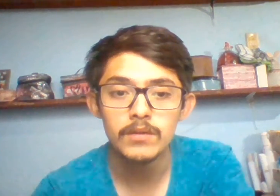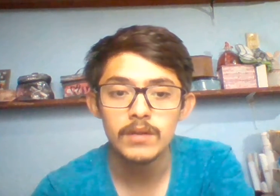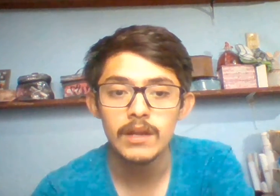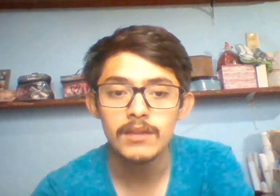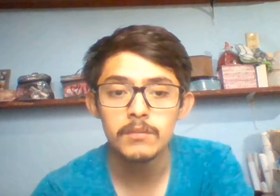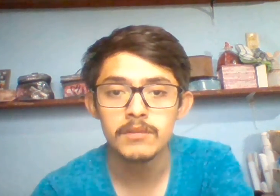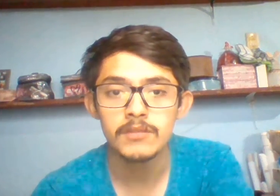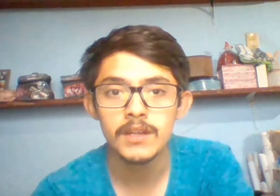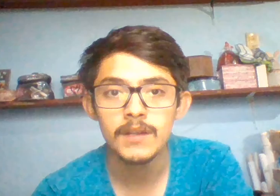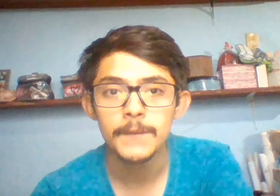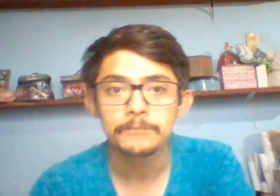el AWG